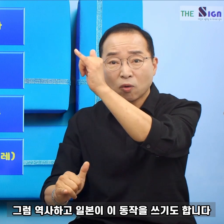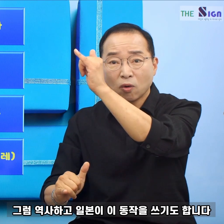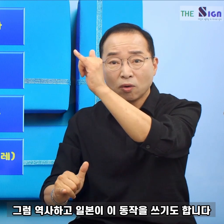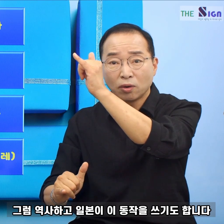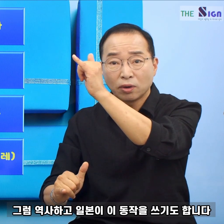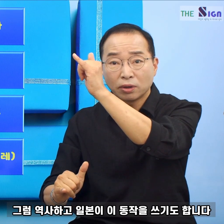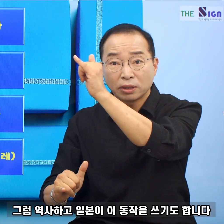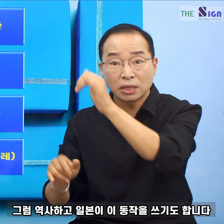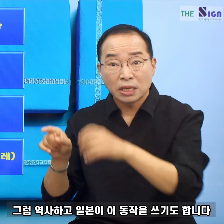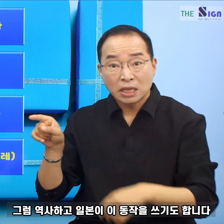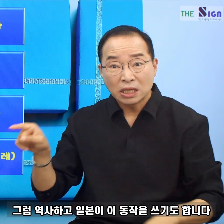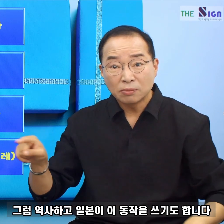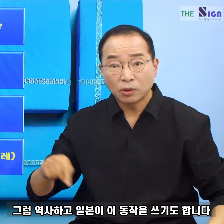역사하고 일본이